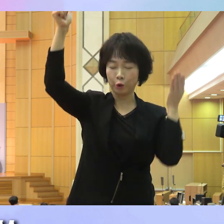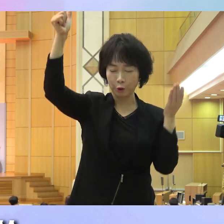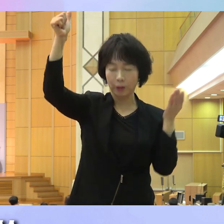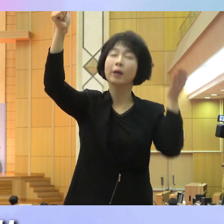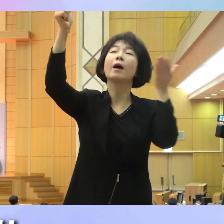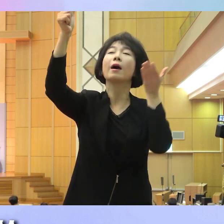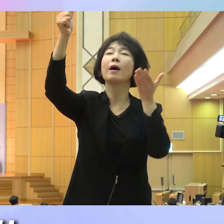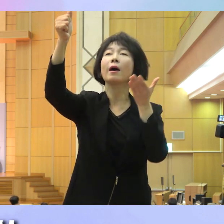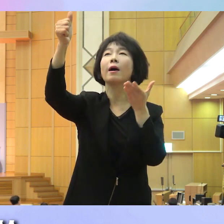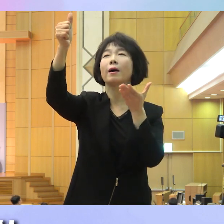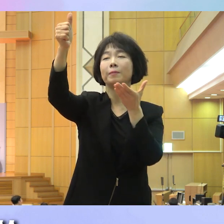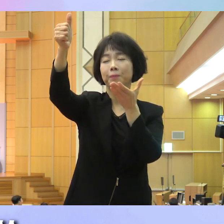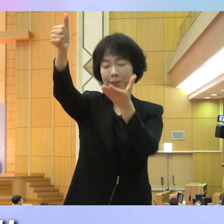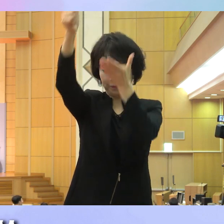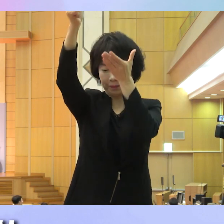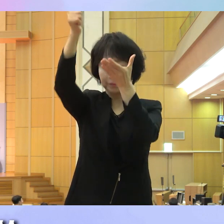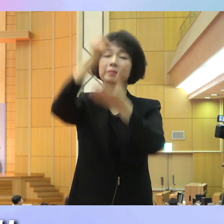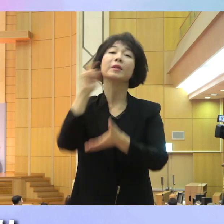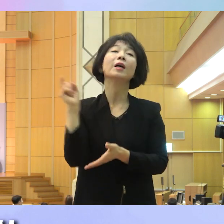주께